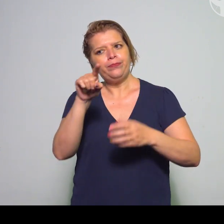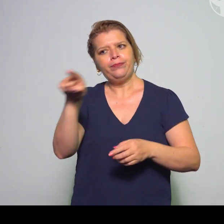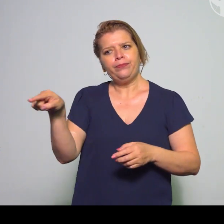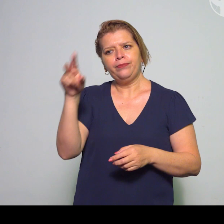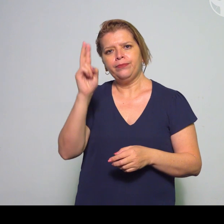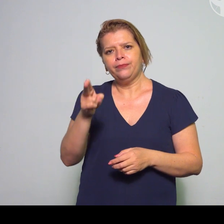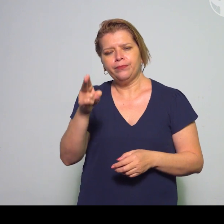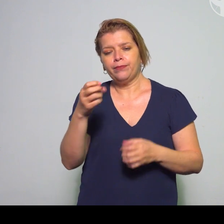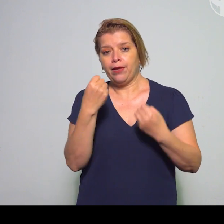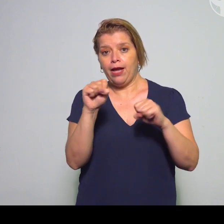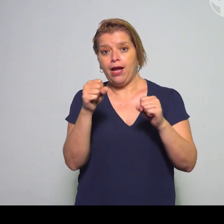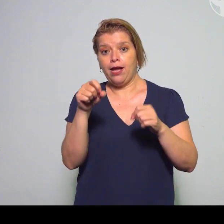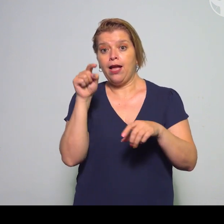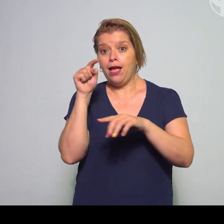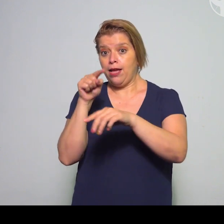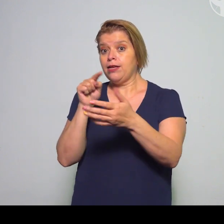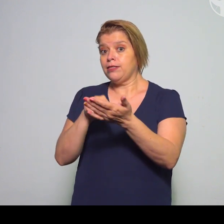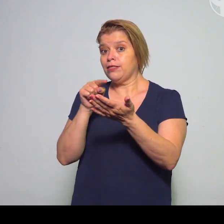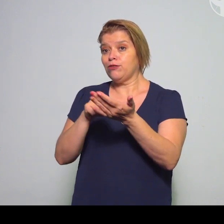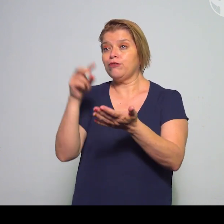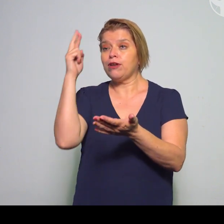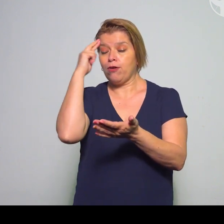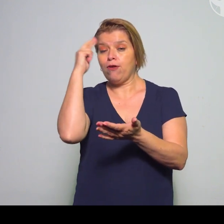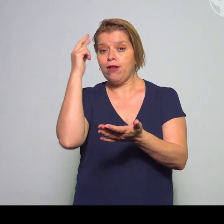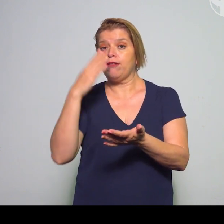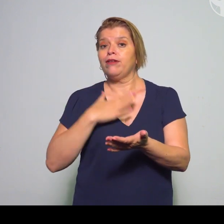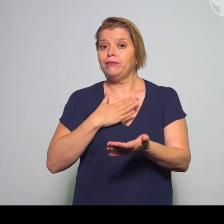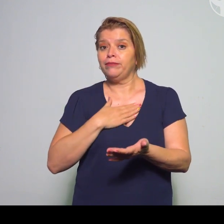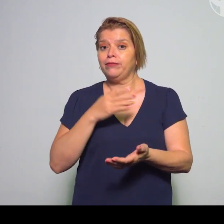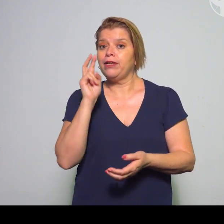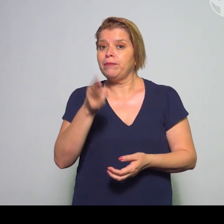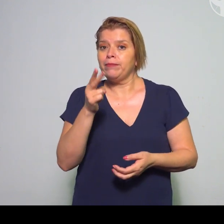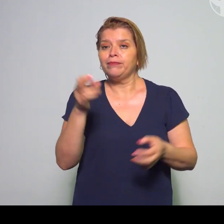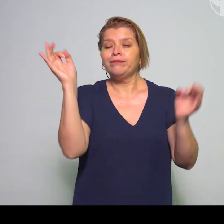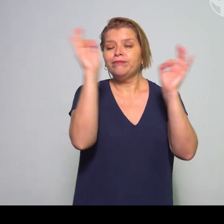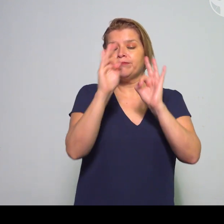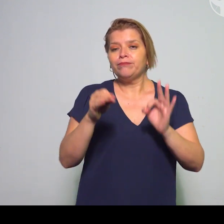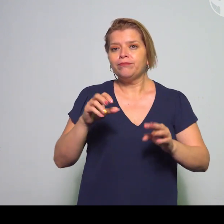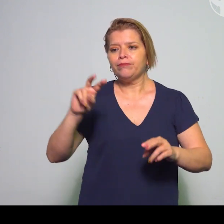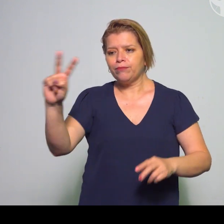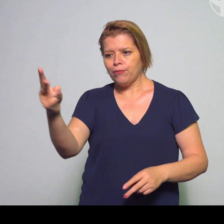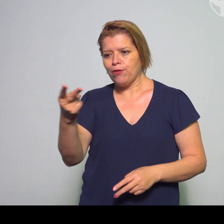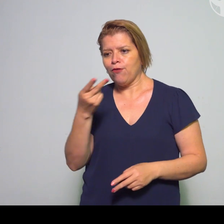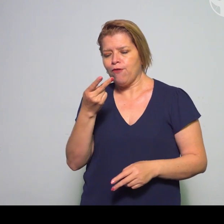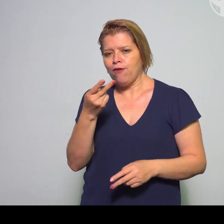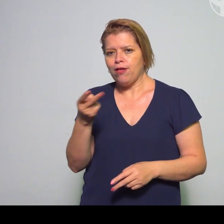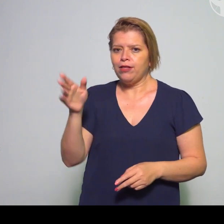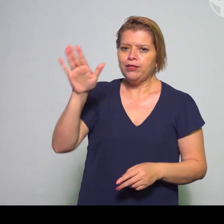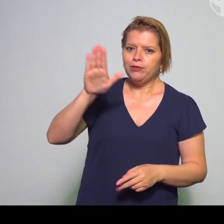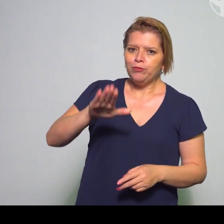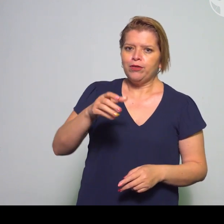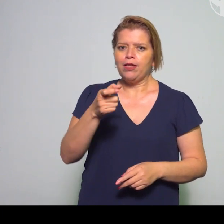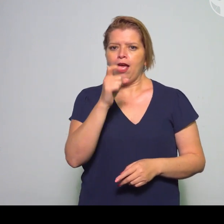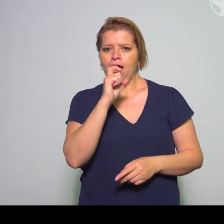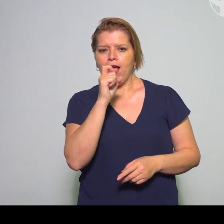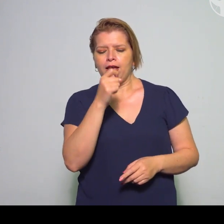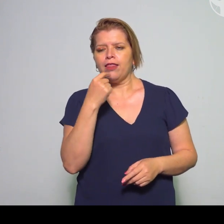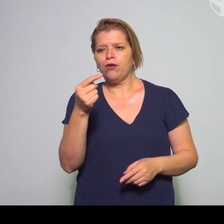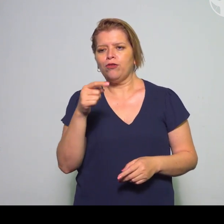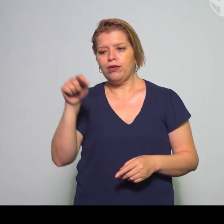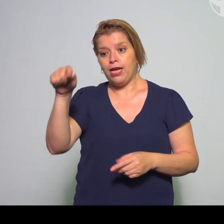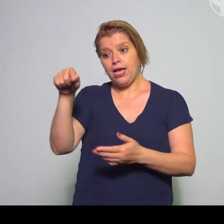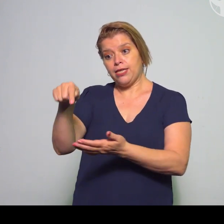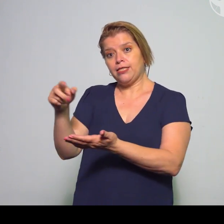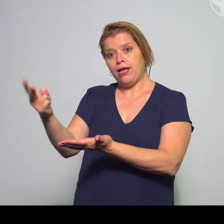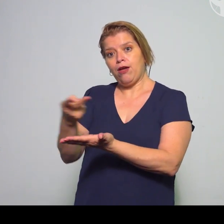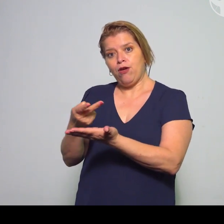es mi cuerpo, entregado por ustedes. Hagan esto en memoria de mí. De la misma manera tomó la copa después